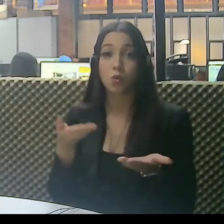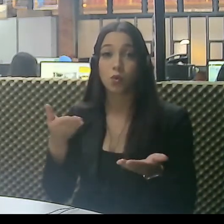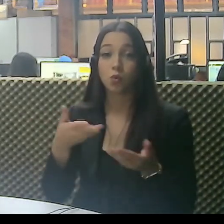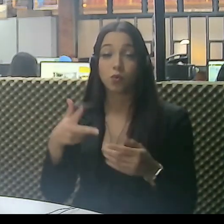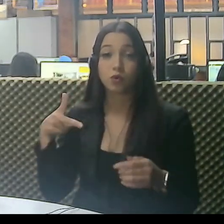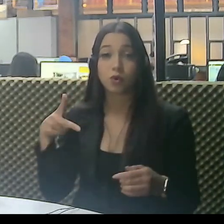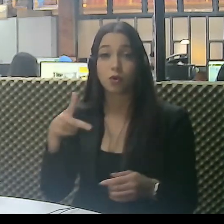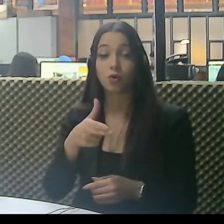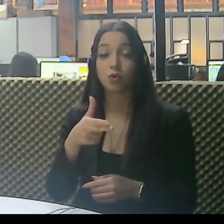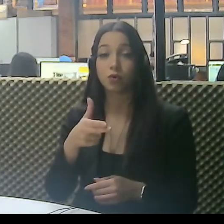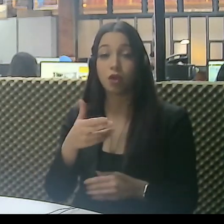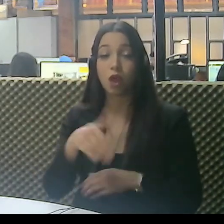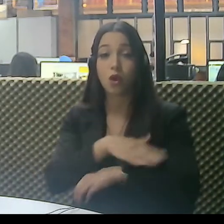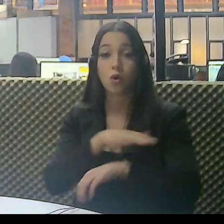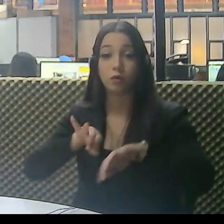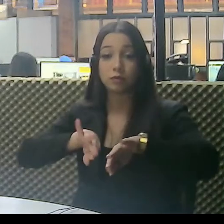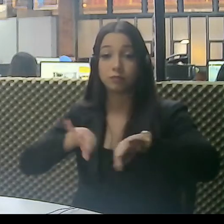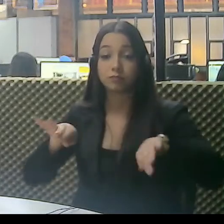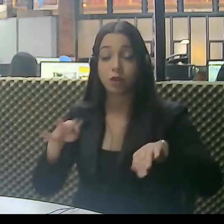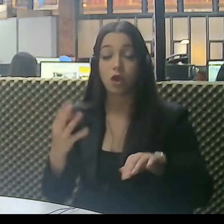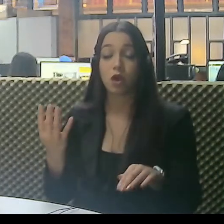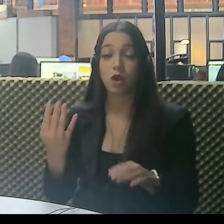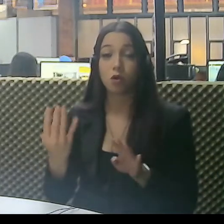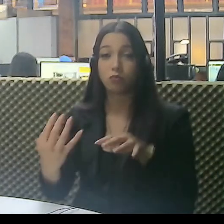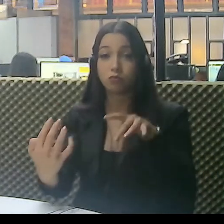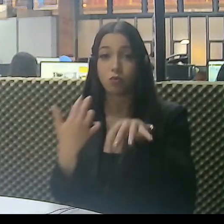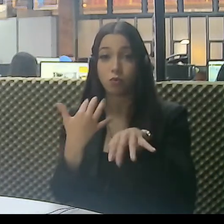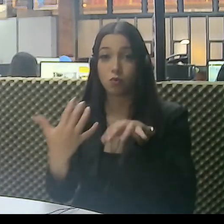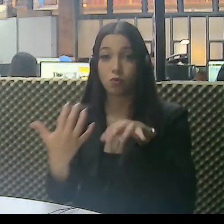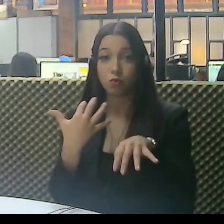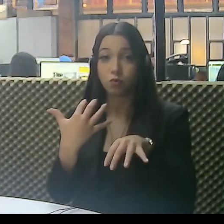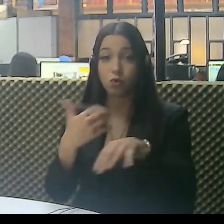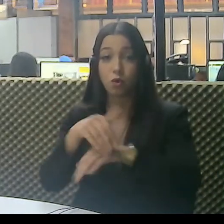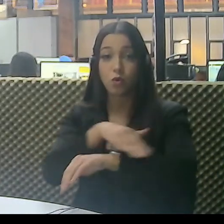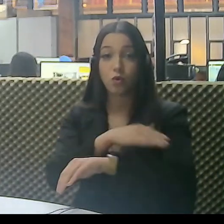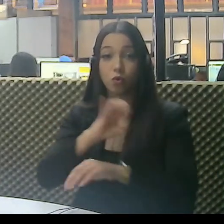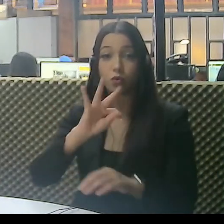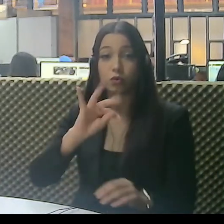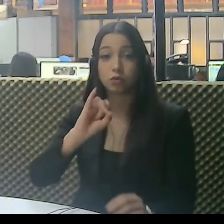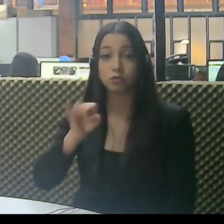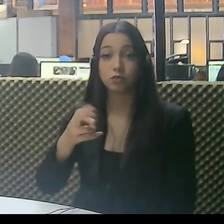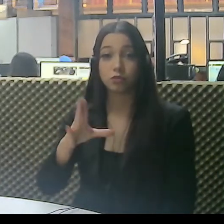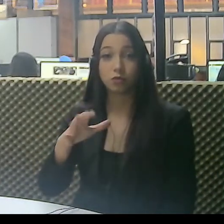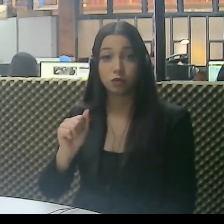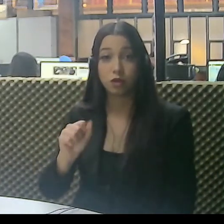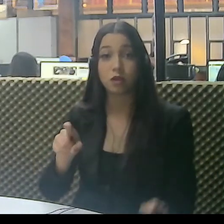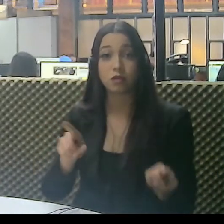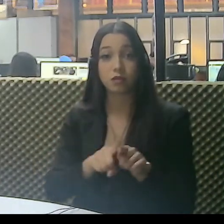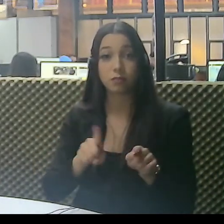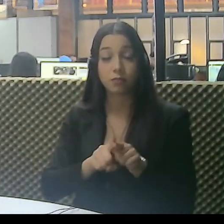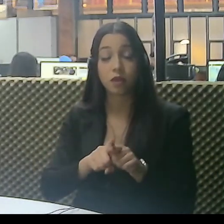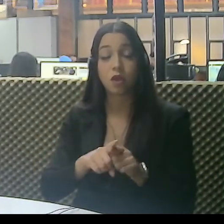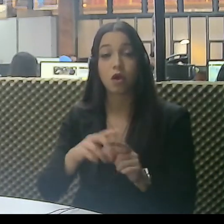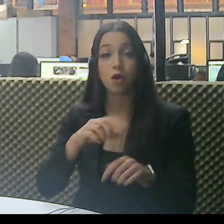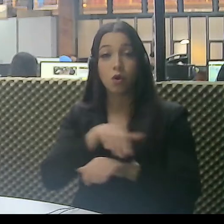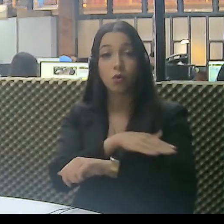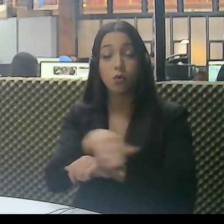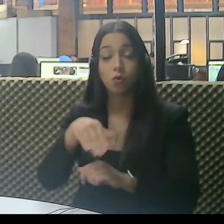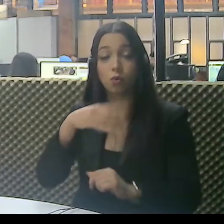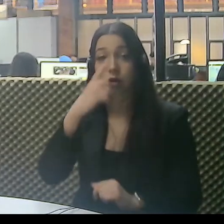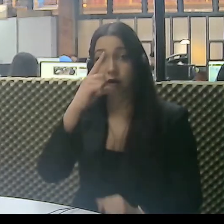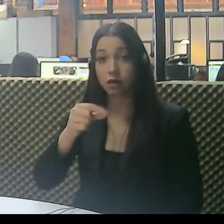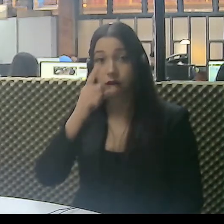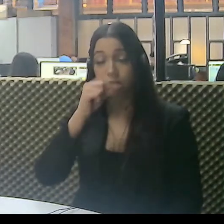interdição completa dos trechos da Avenida Rondon Pacheco com a Rua Tijuca, da Tijuca com a Rua Triângulo Mineiro e da Avenida